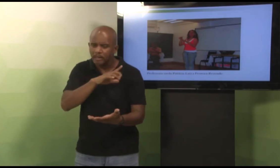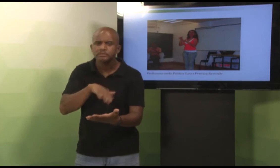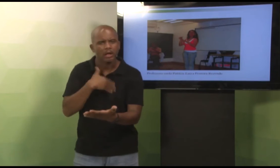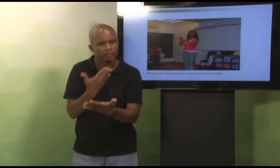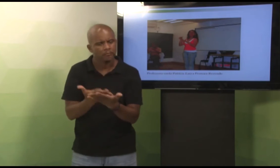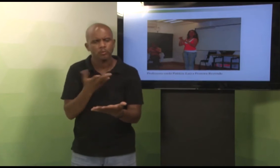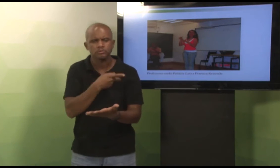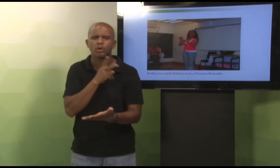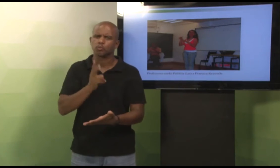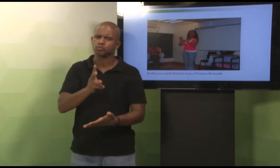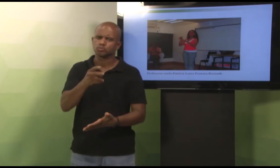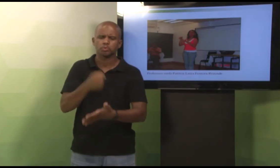e continua lutando.